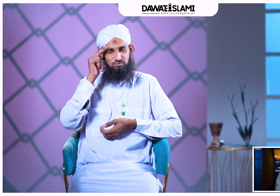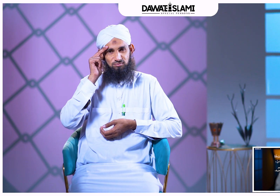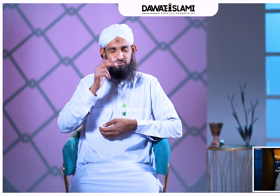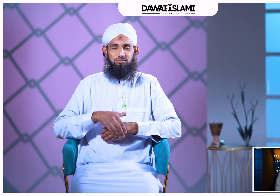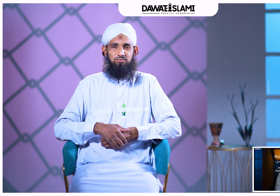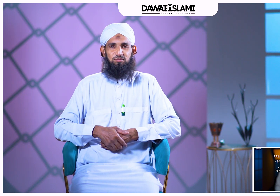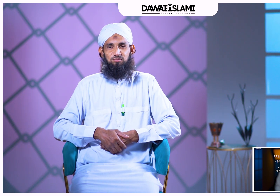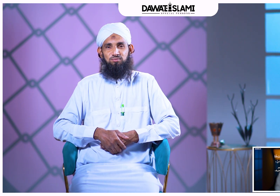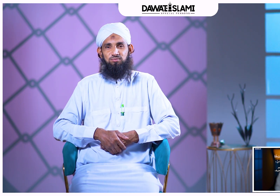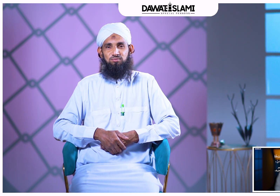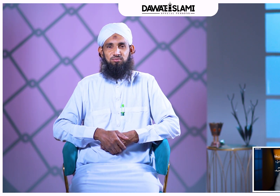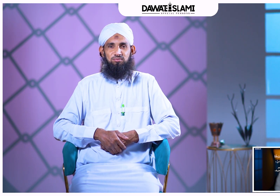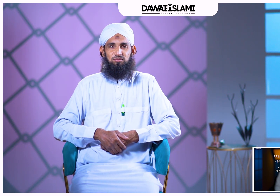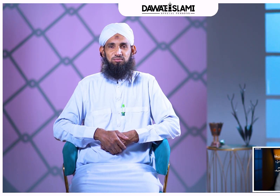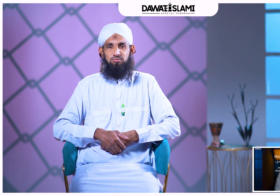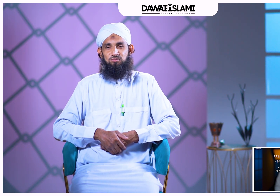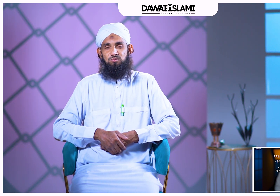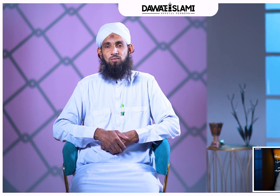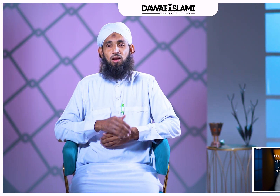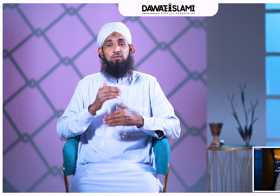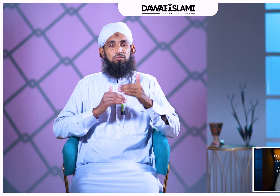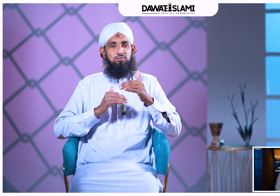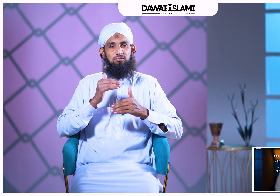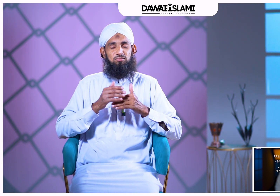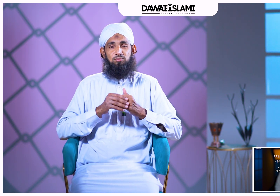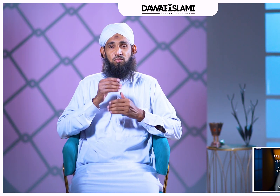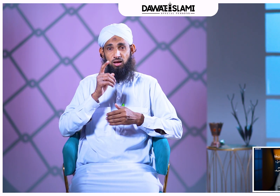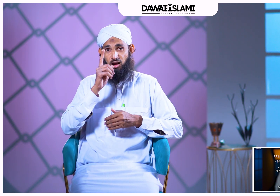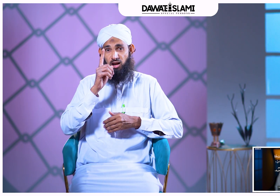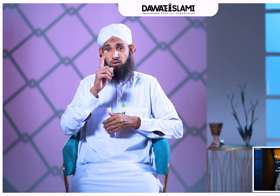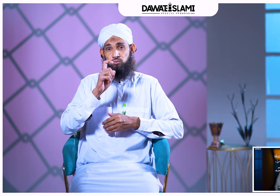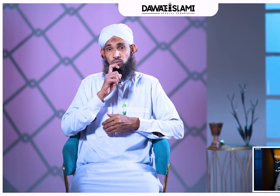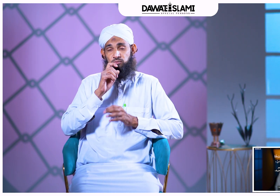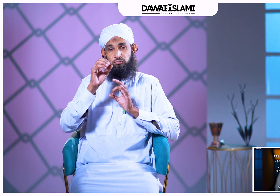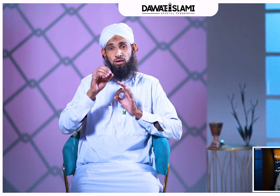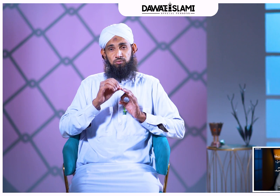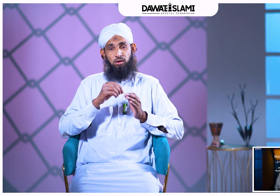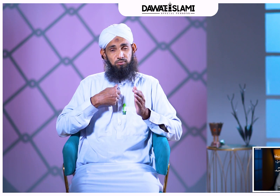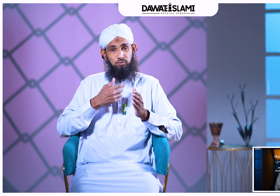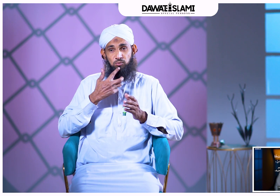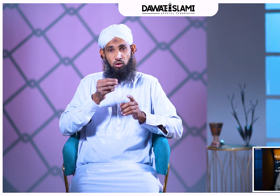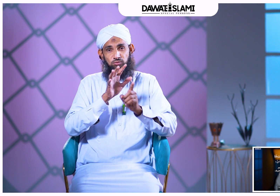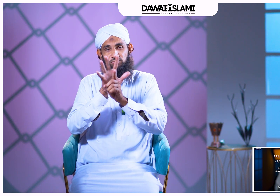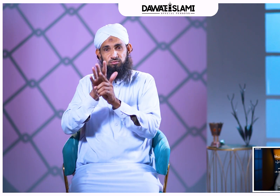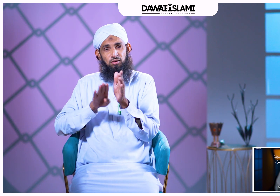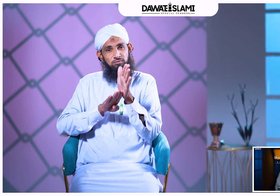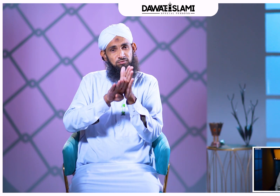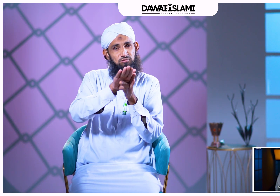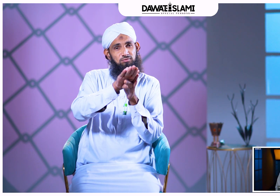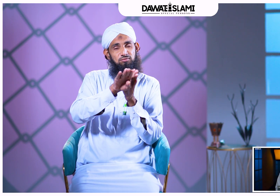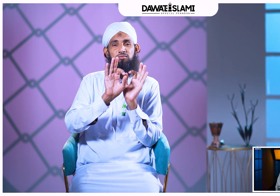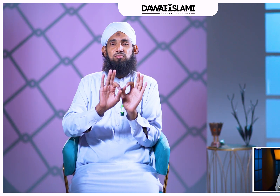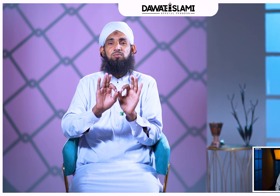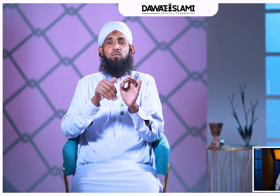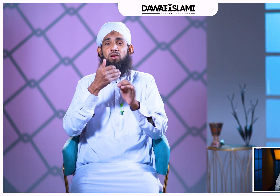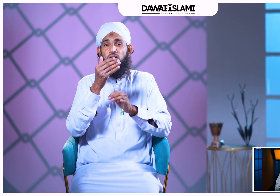الحسنہ وجادلہم باللتی ہی احسن۔ ترجمہ کنز ایمان، اپنے رب کی راہ کی طرف بلاؤ پکی تدبیر اور اچھی